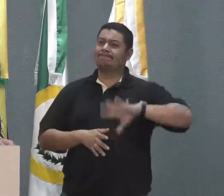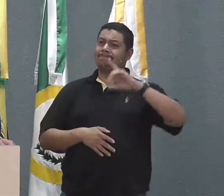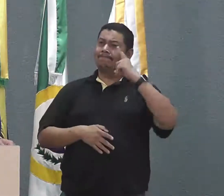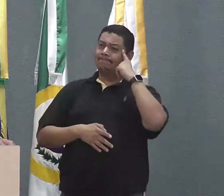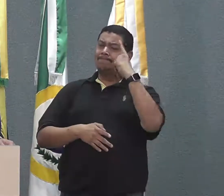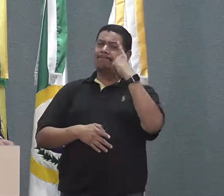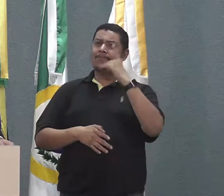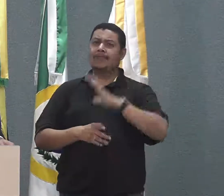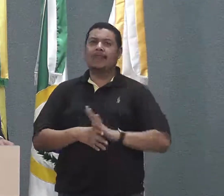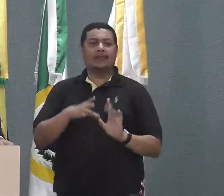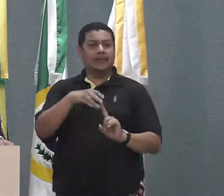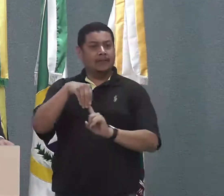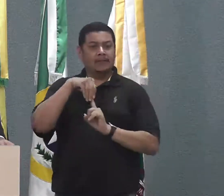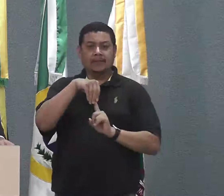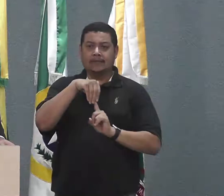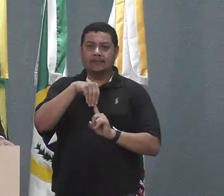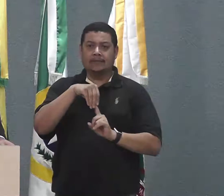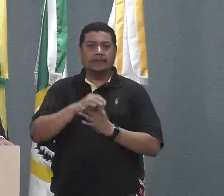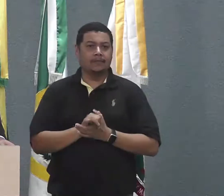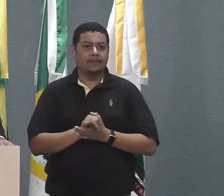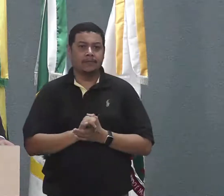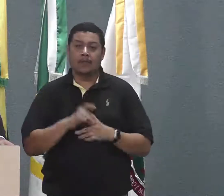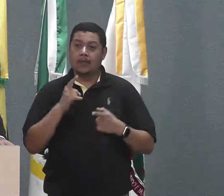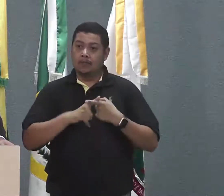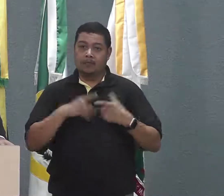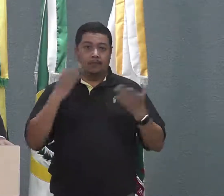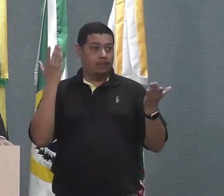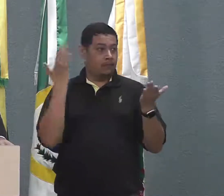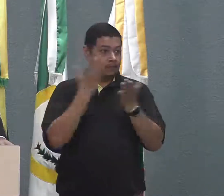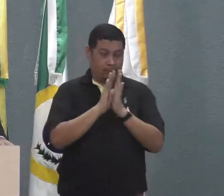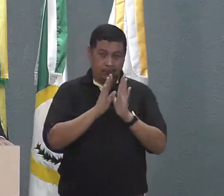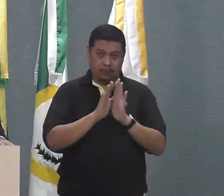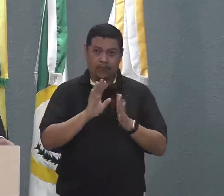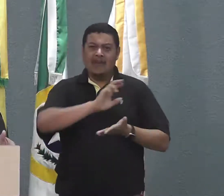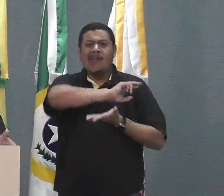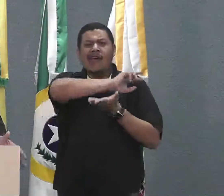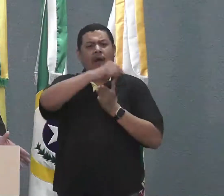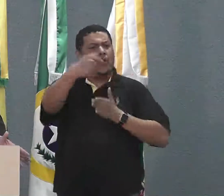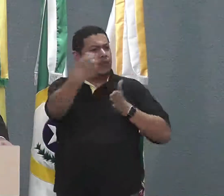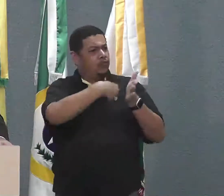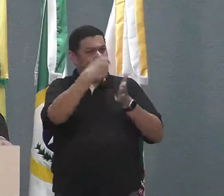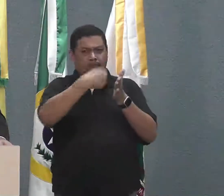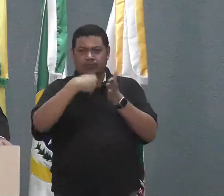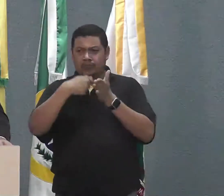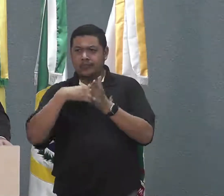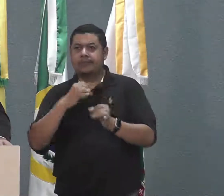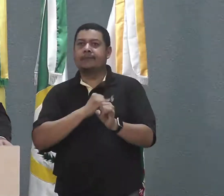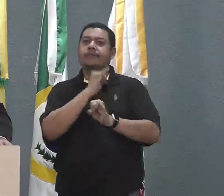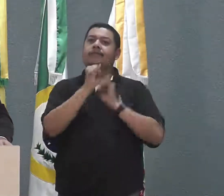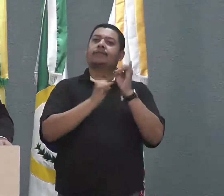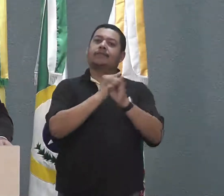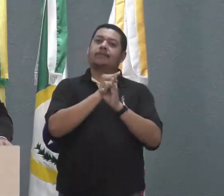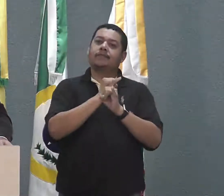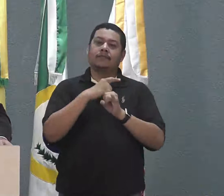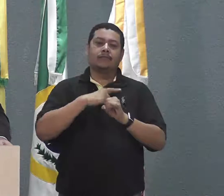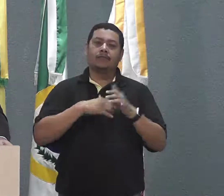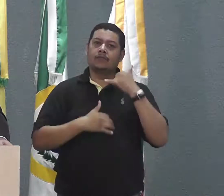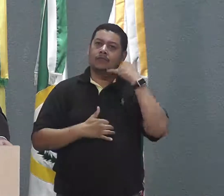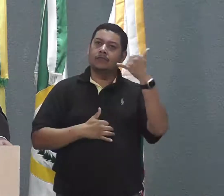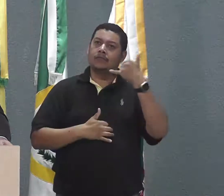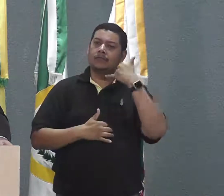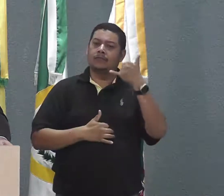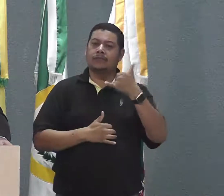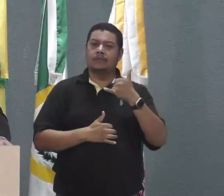pensando, principalmente após responder aos inúmeros questionamentos via internet e por ligações